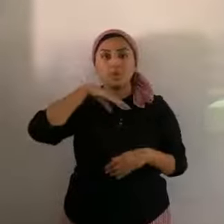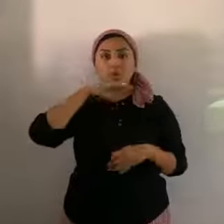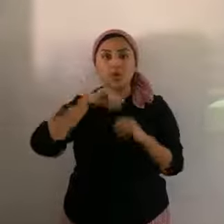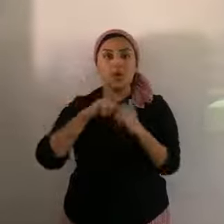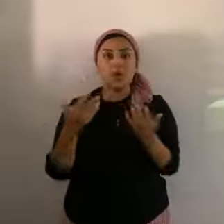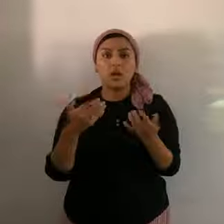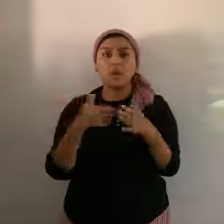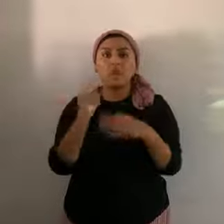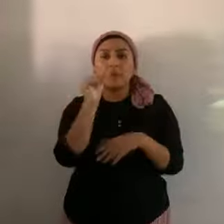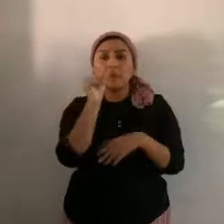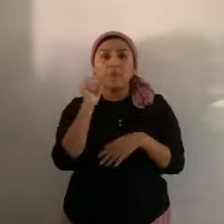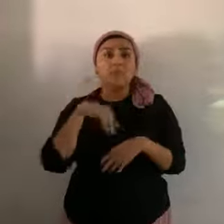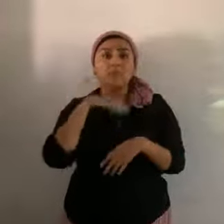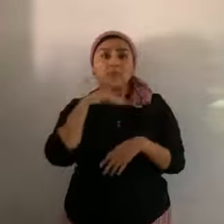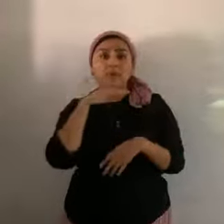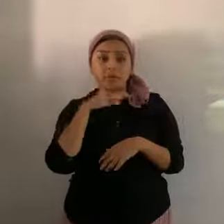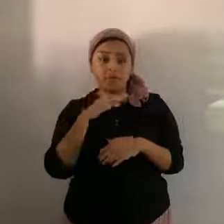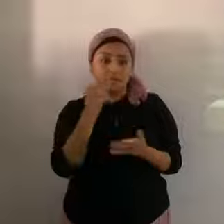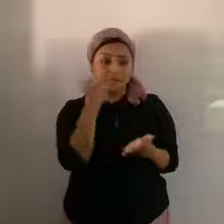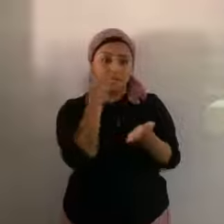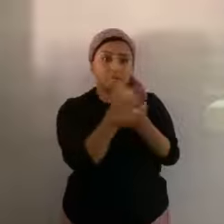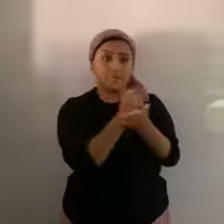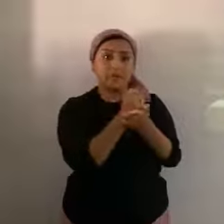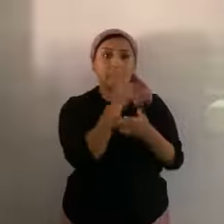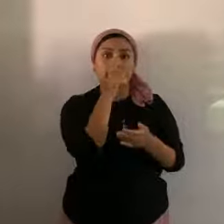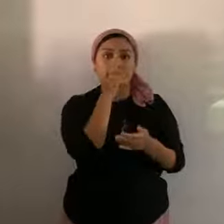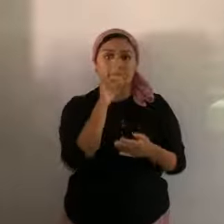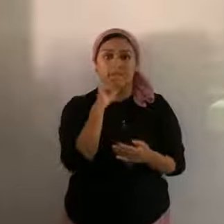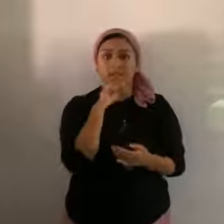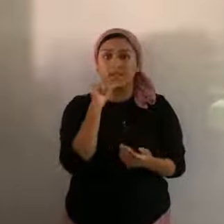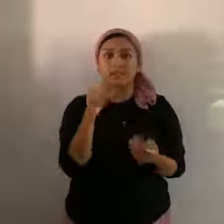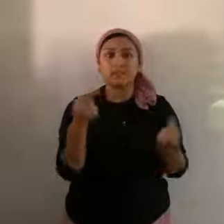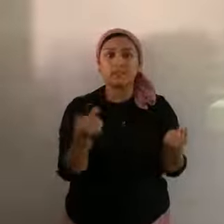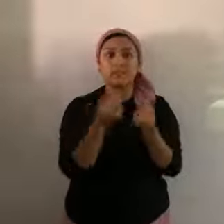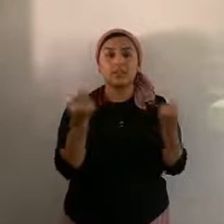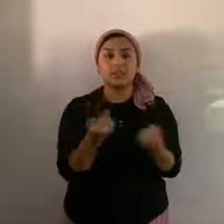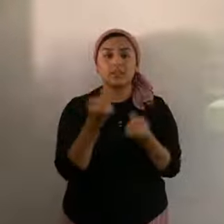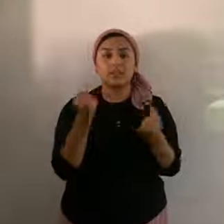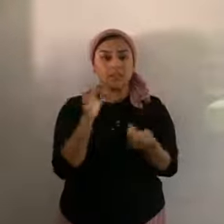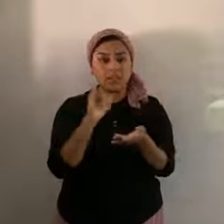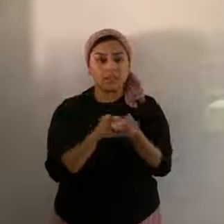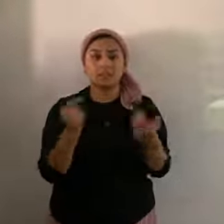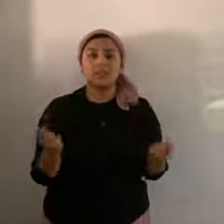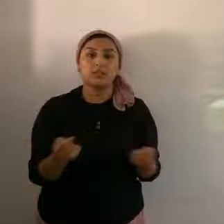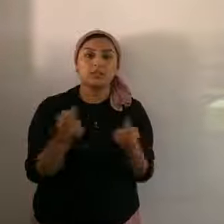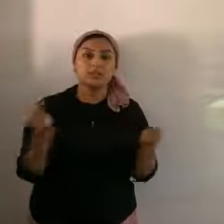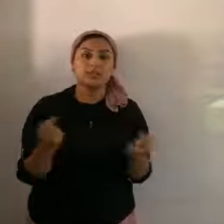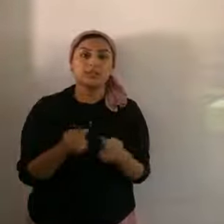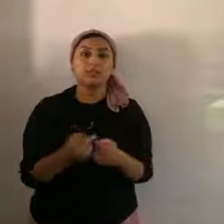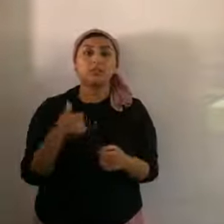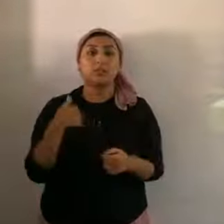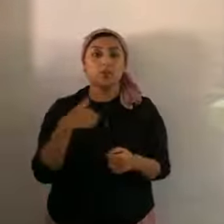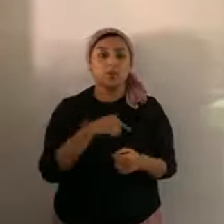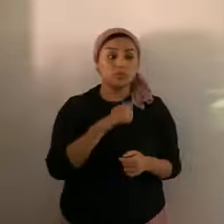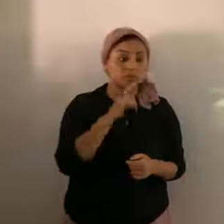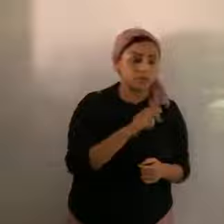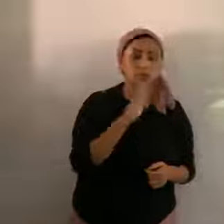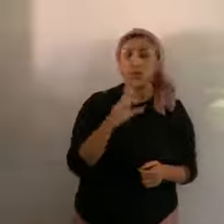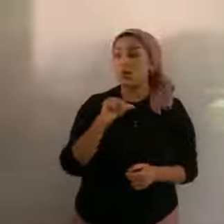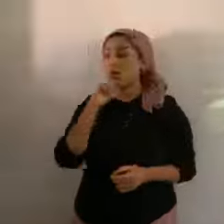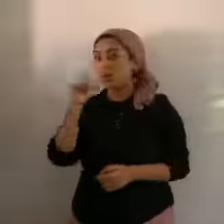Aunque tenga poquito puerco, pero es kosher. No, es pecado eso. Es pecado. O somos o no